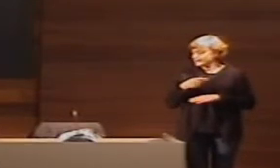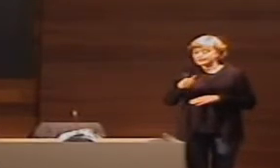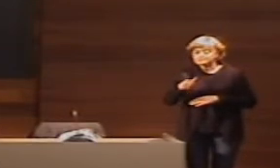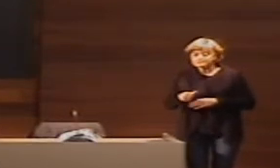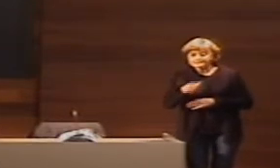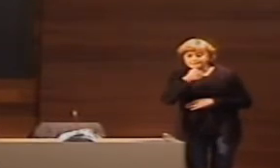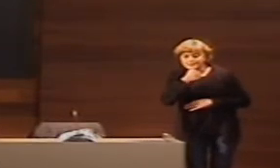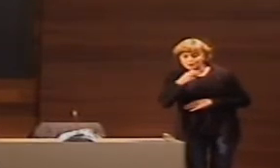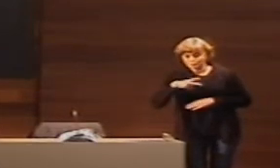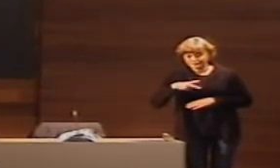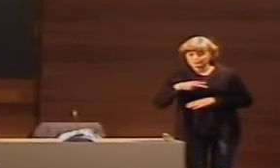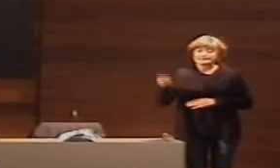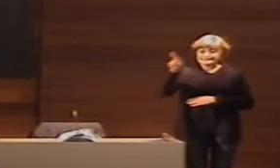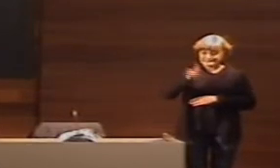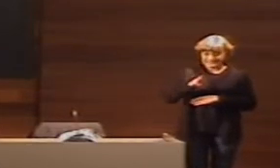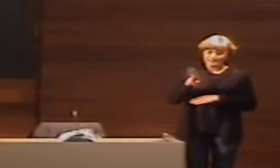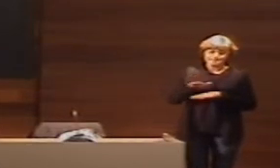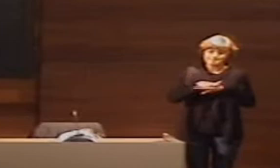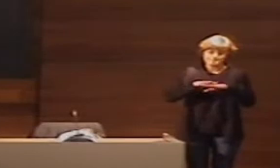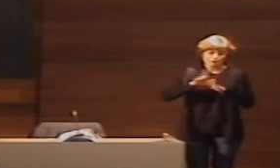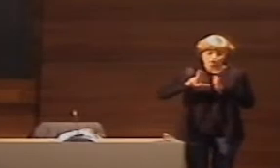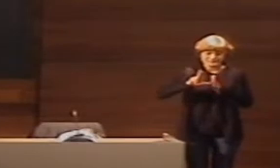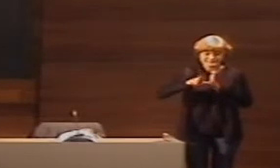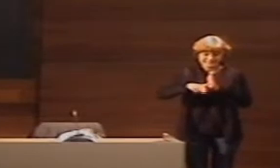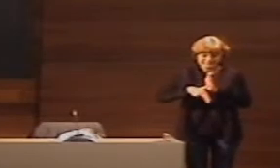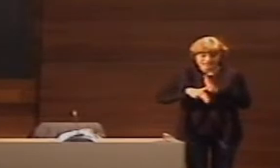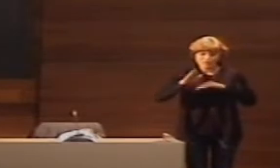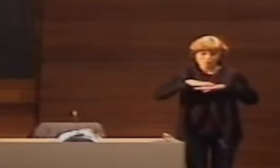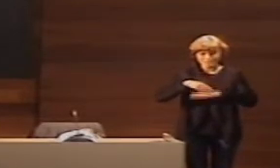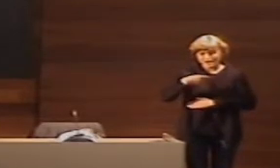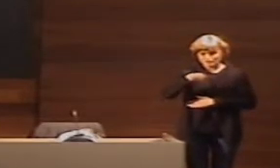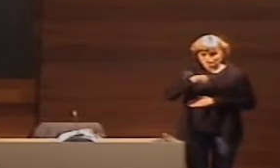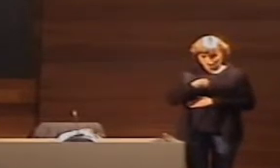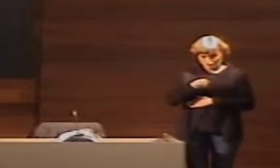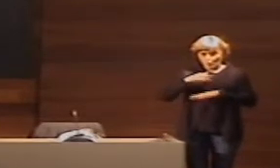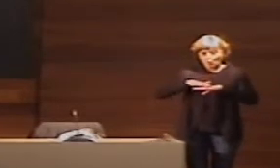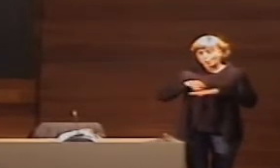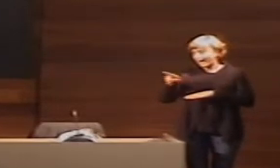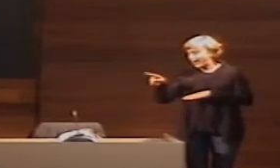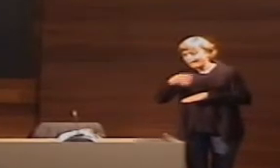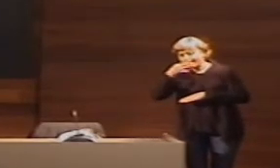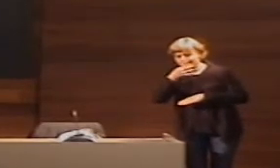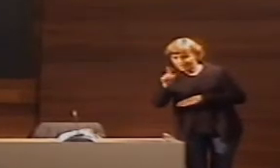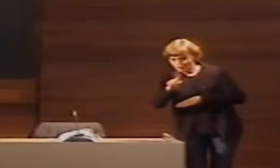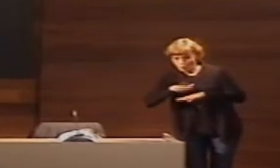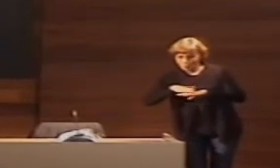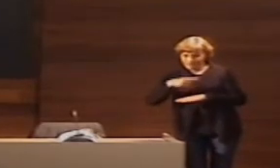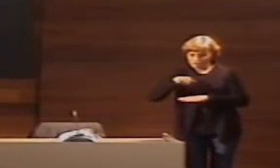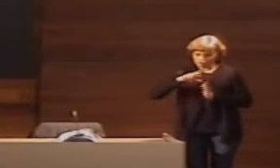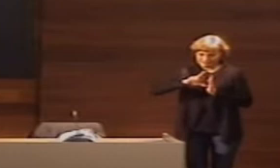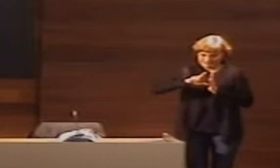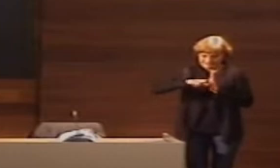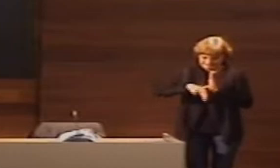Decía Carles Chaldeón que disculpas por el retraso, que el responsable soy yo del retraso, no el ponente. Y bueno, pues